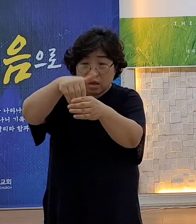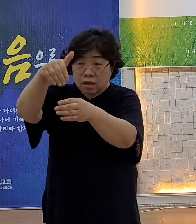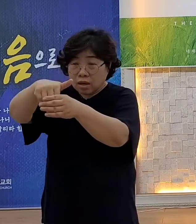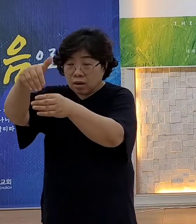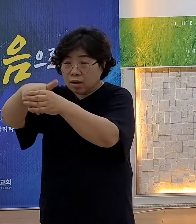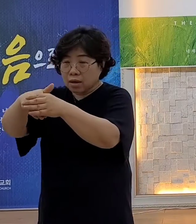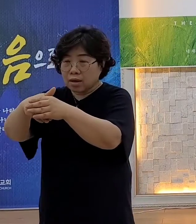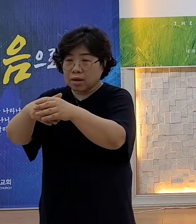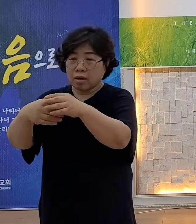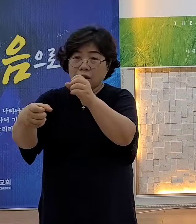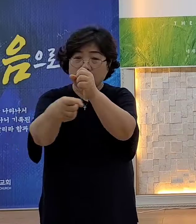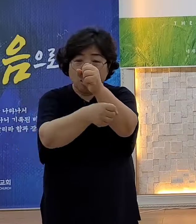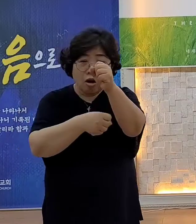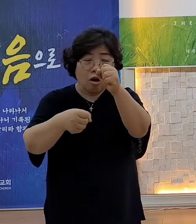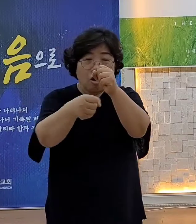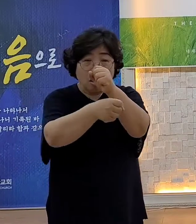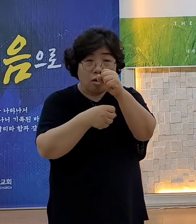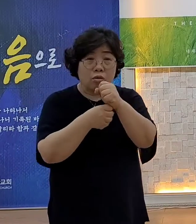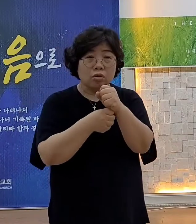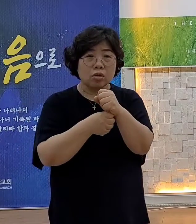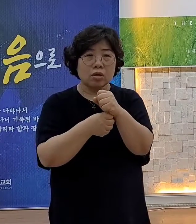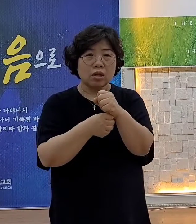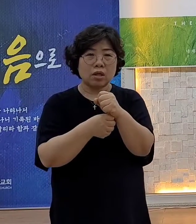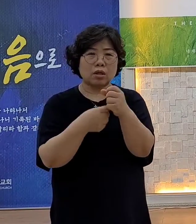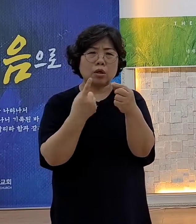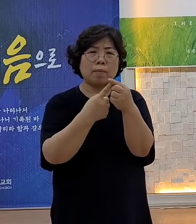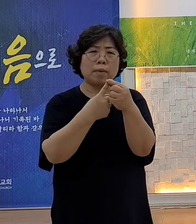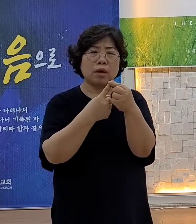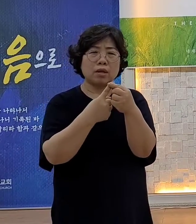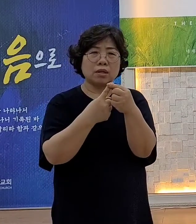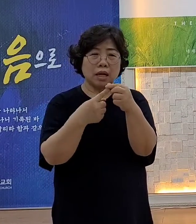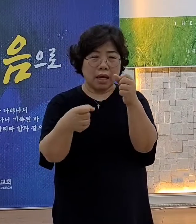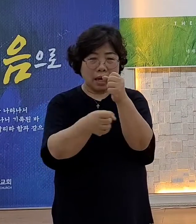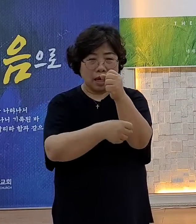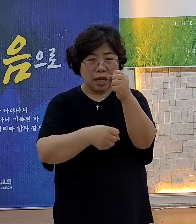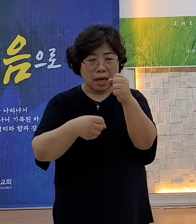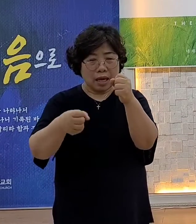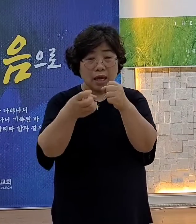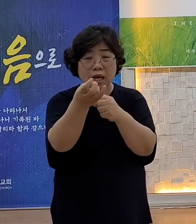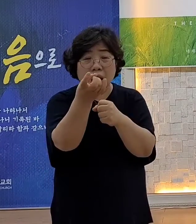이 거둔 곡식이 뭐였냐면 보리와 밀을 거두게 된